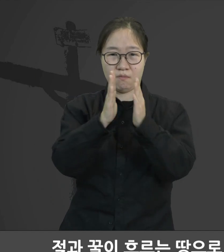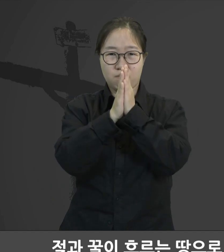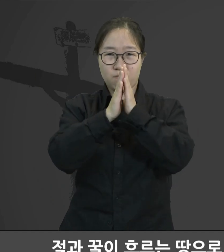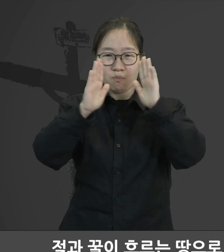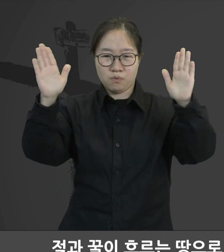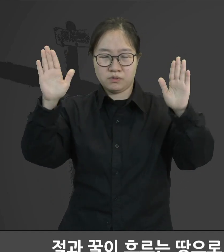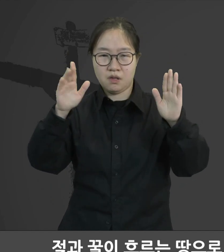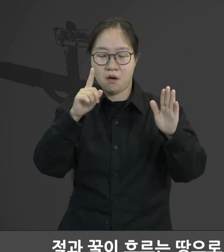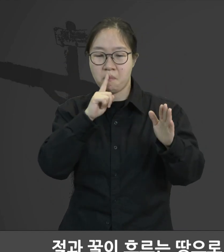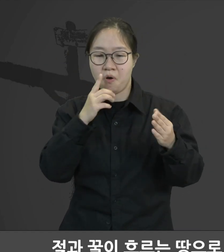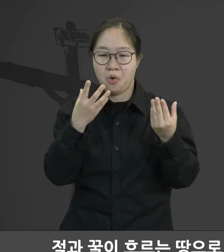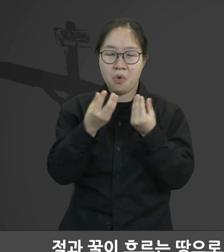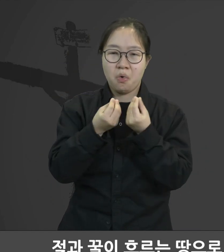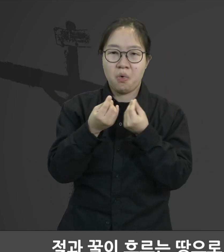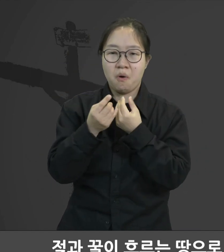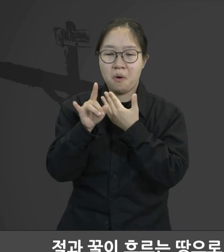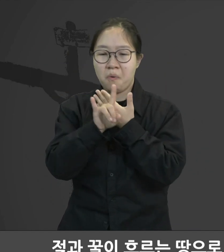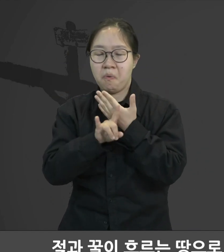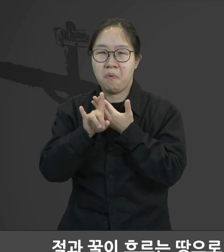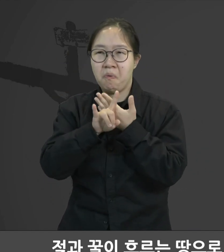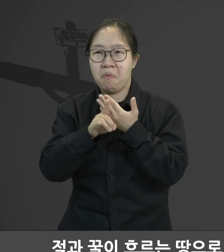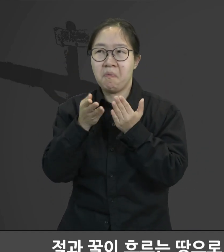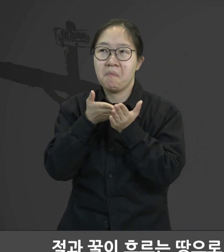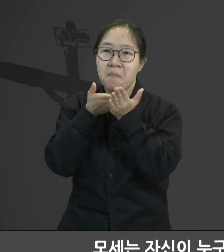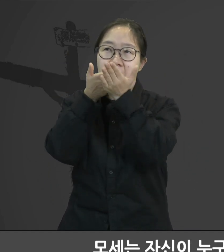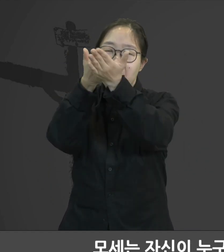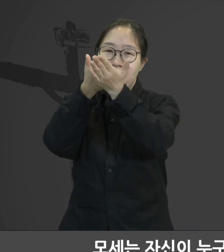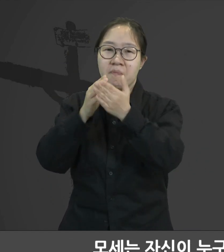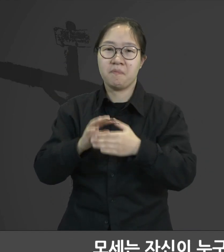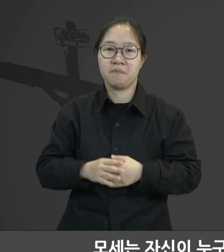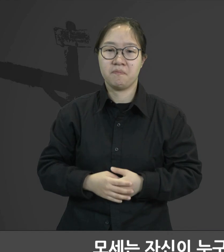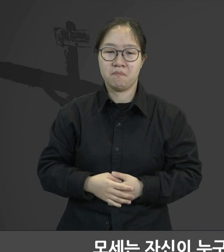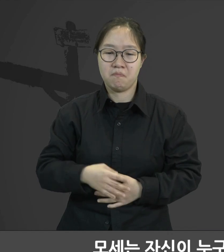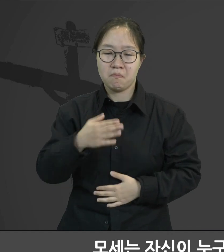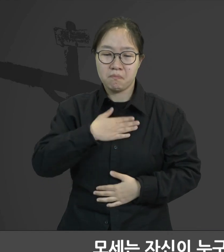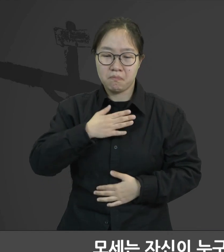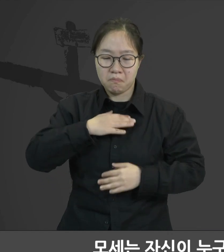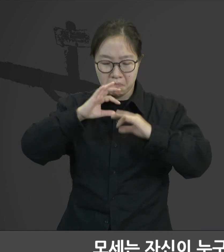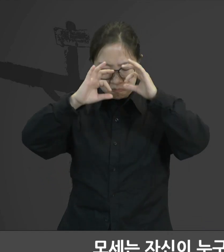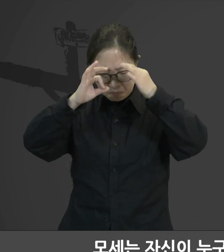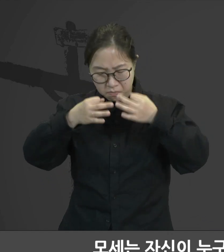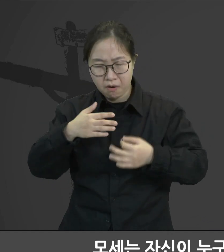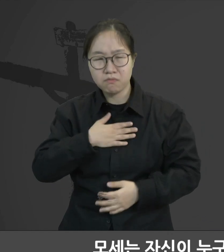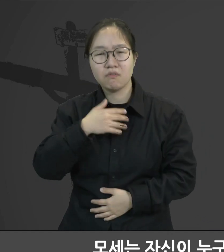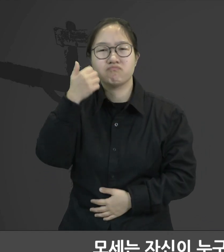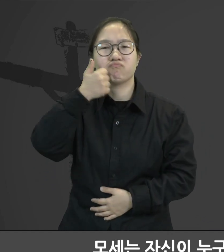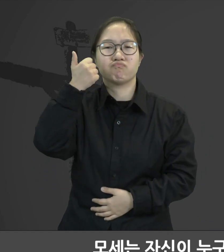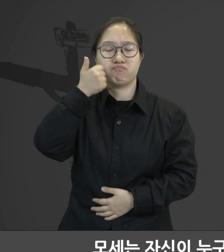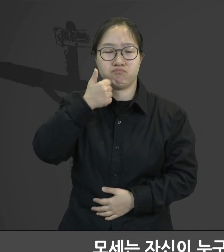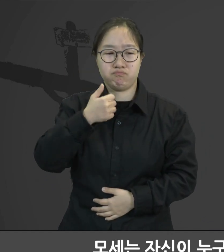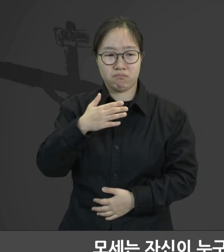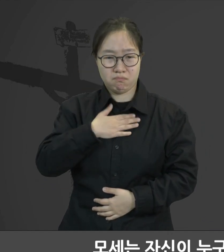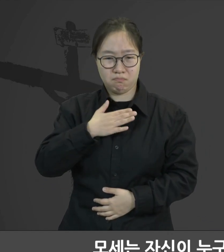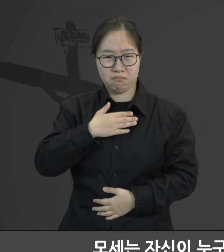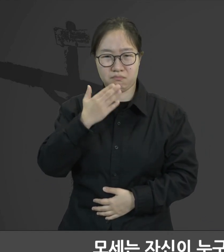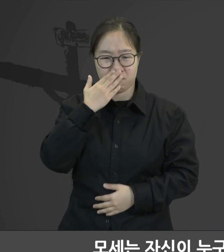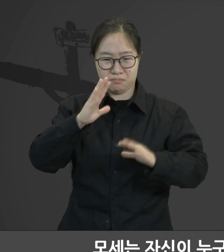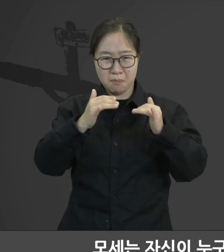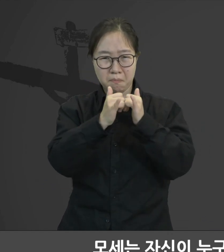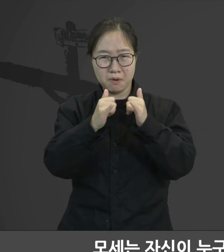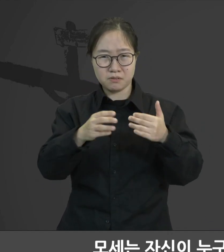이유를 들어가며 이 일을 제기합니다. 모세는 자신이 누구이기에 이스라엘 백성을 애굽에서